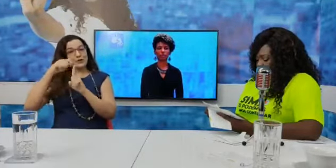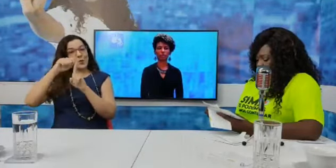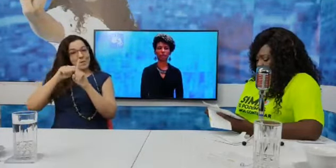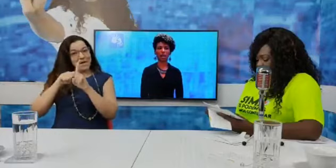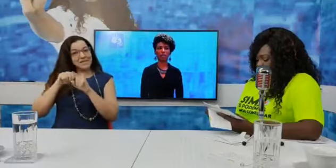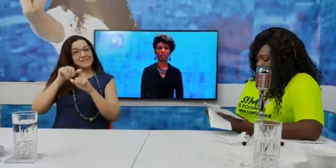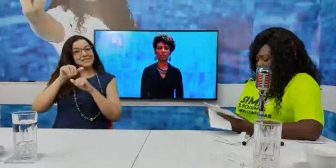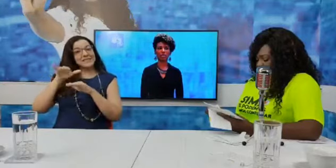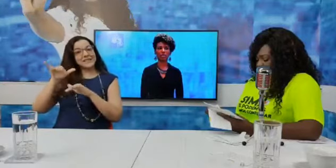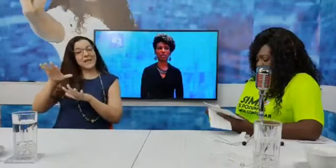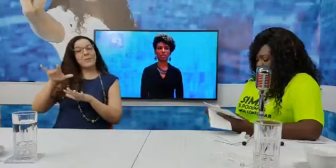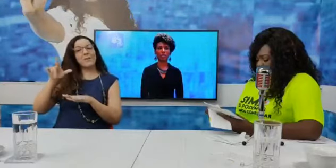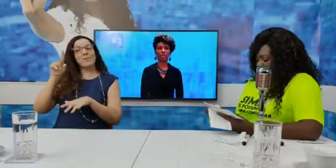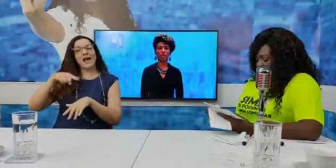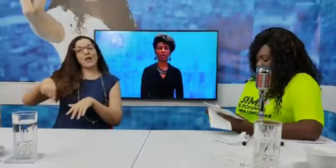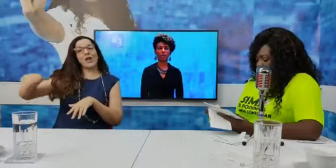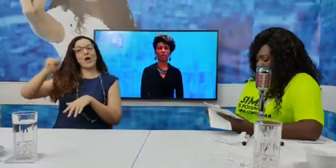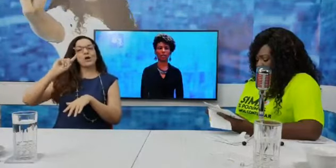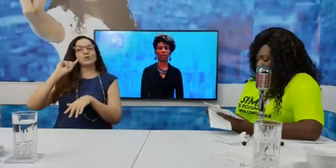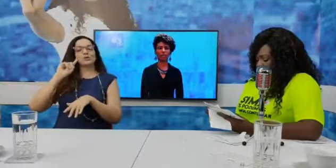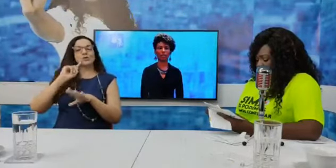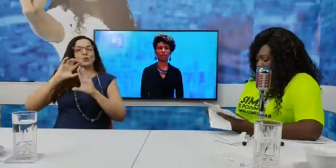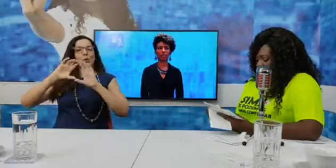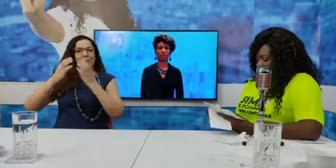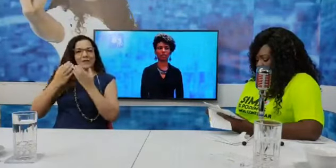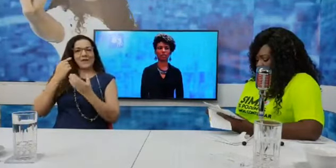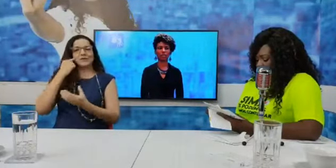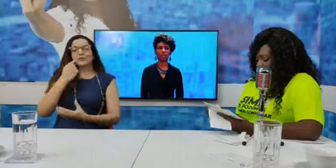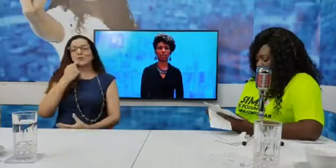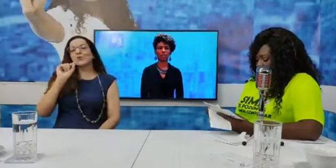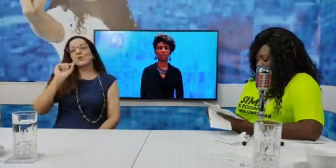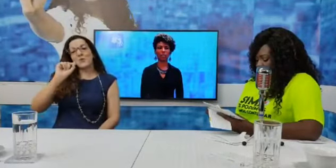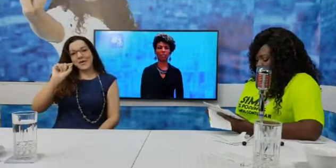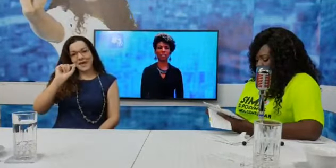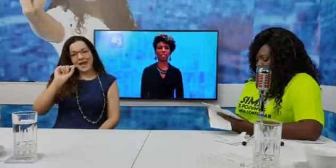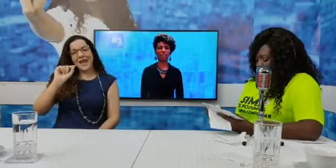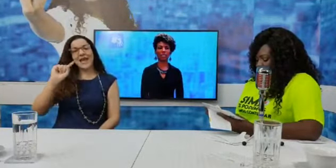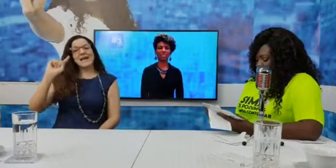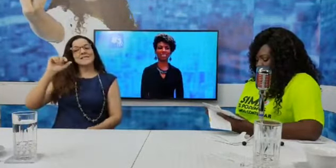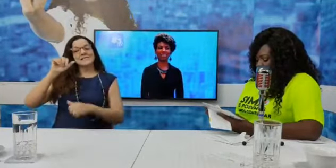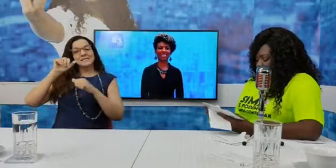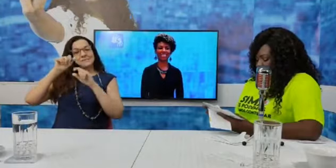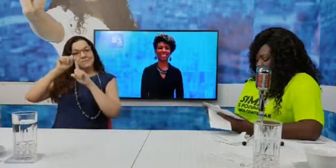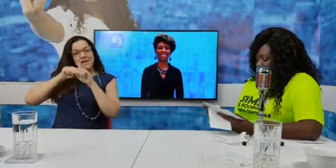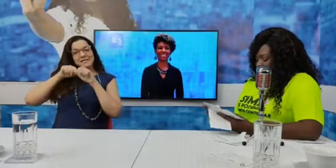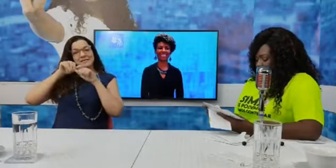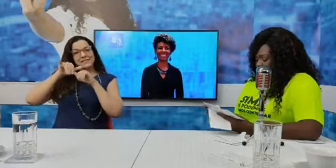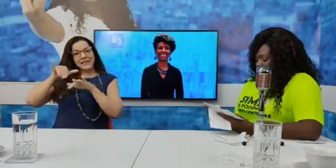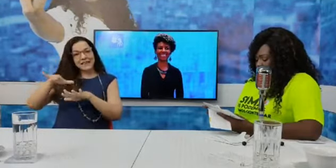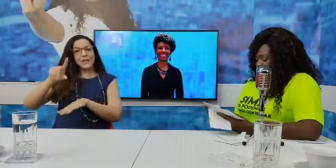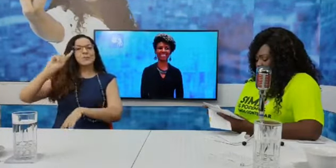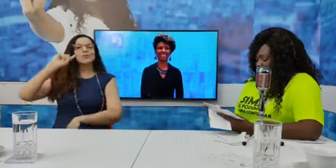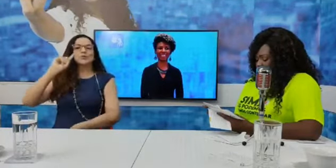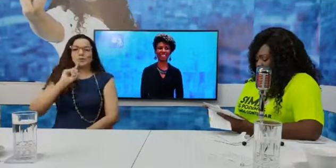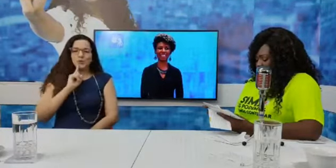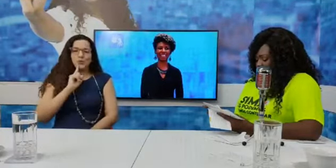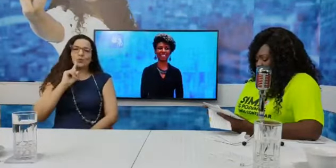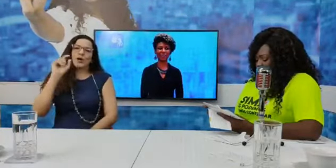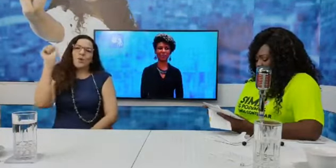Do outro lado, e positivo do Setembro Amarelo, é que a comunidade surda, ela faz o quê? No